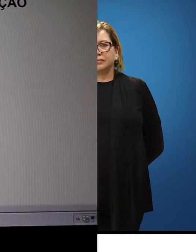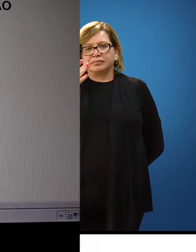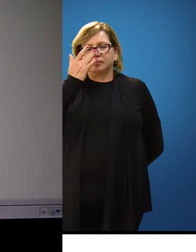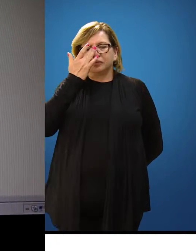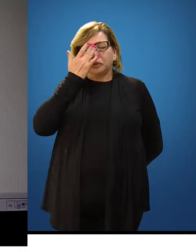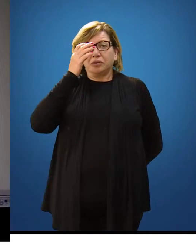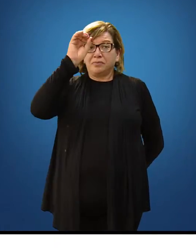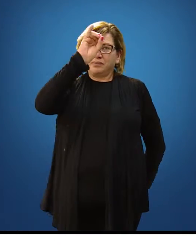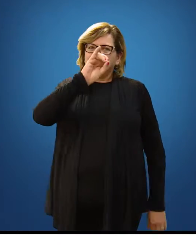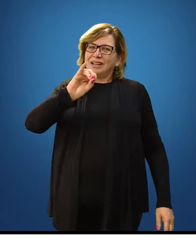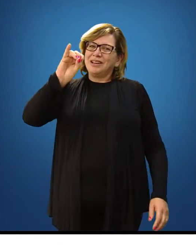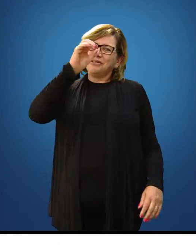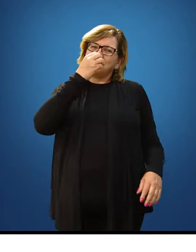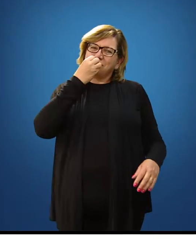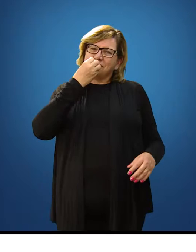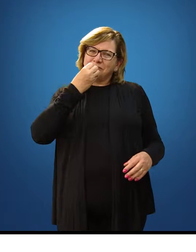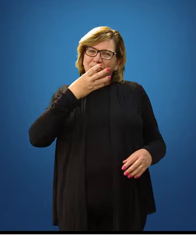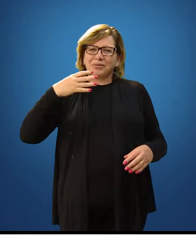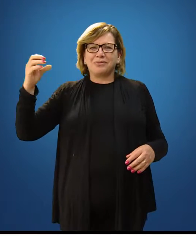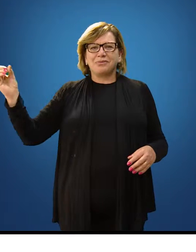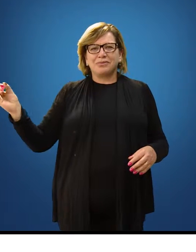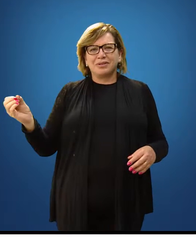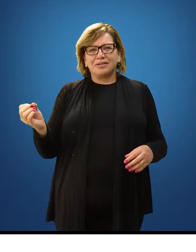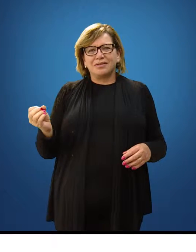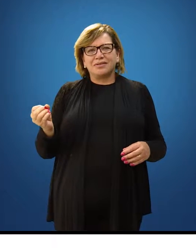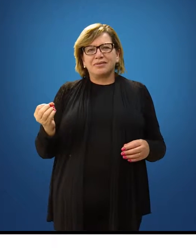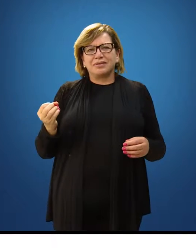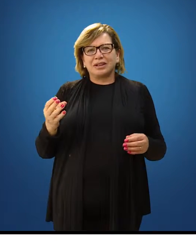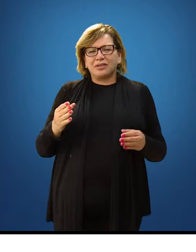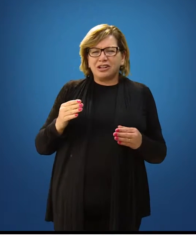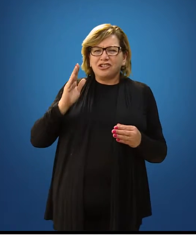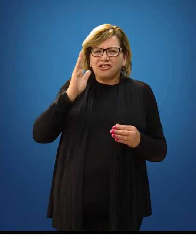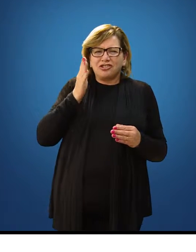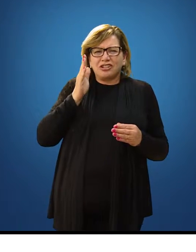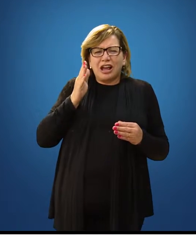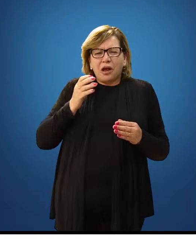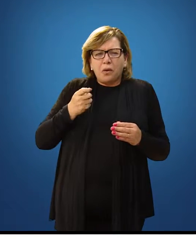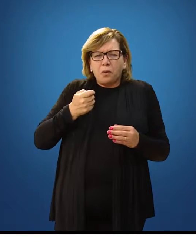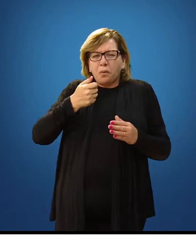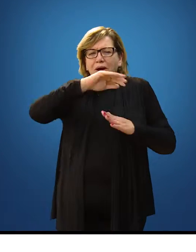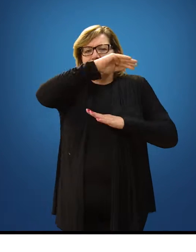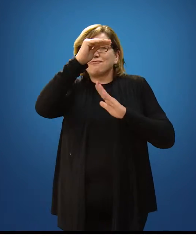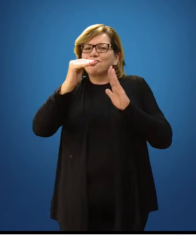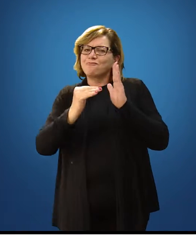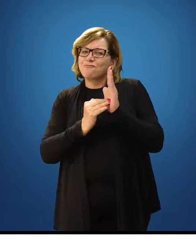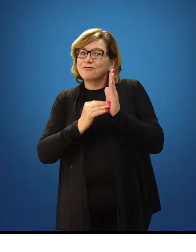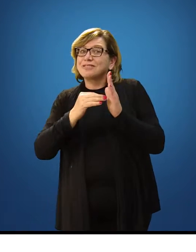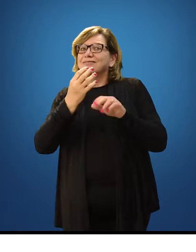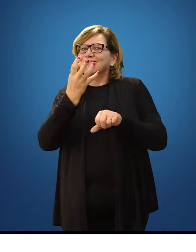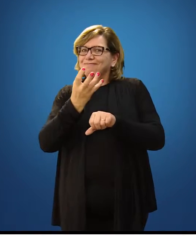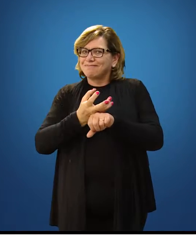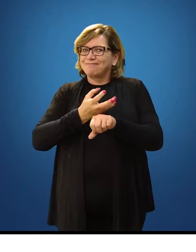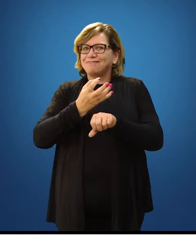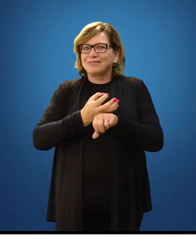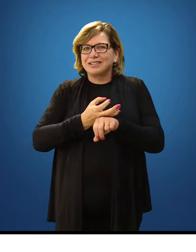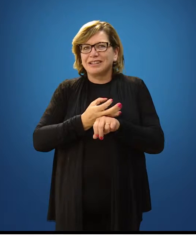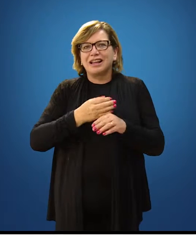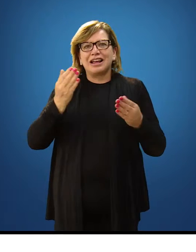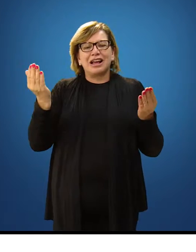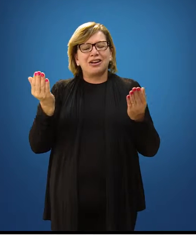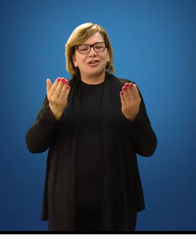Olá, bem, novamente então, agora caminhando para a finalização da nossa disciplina,